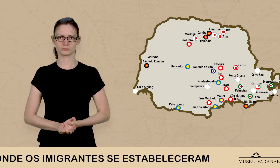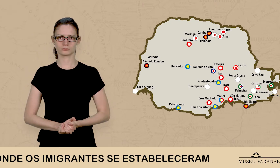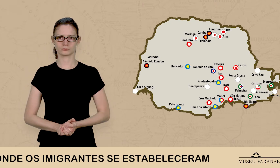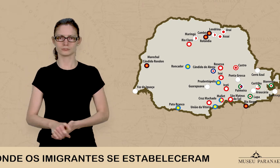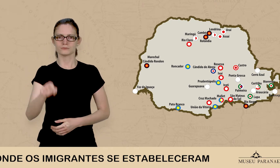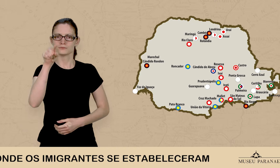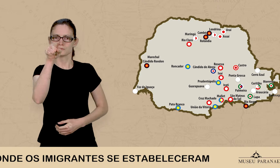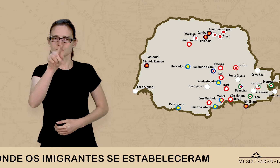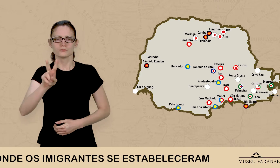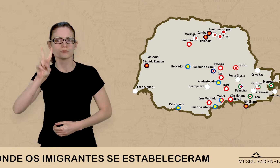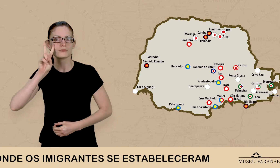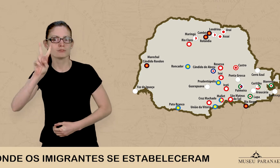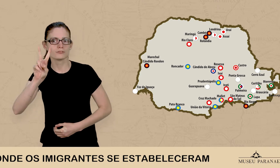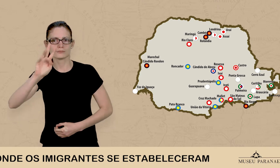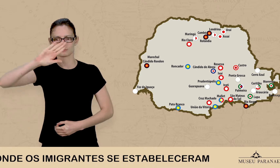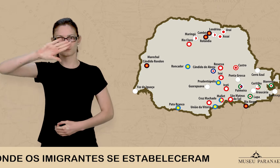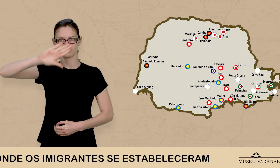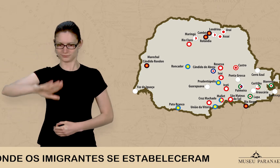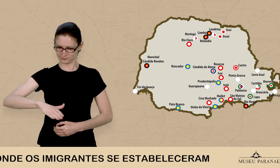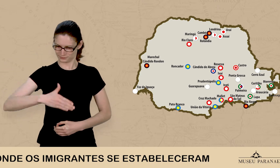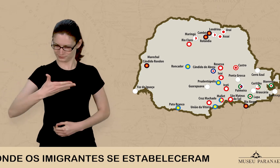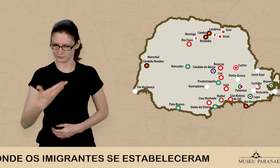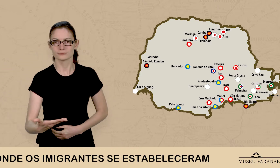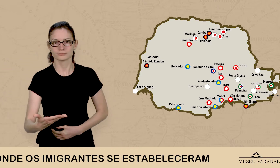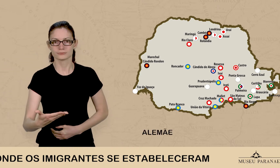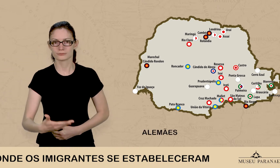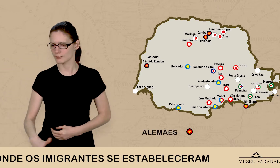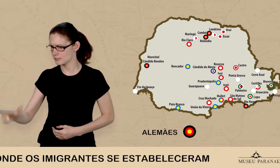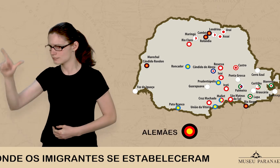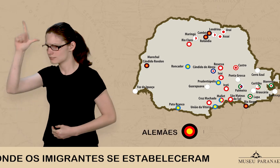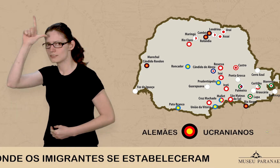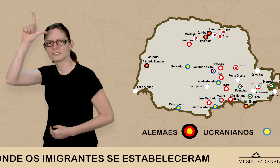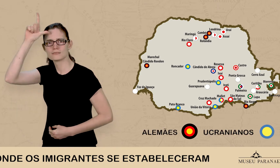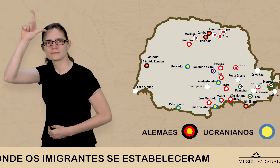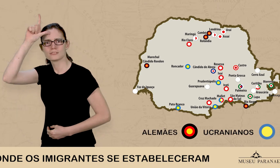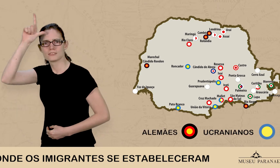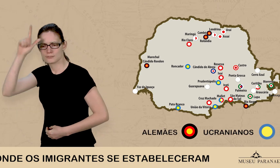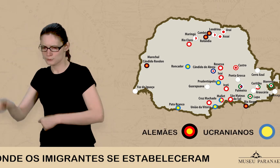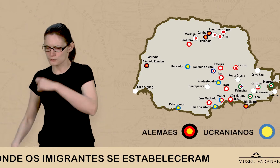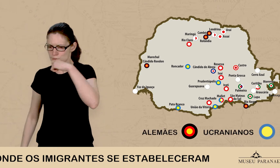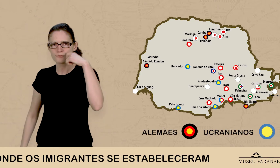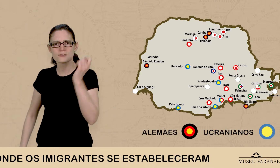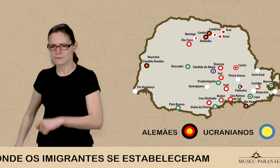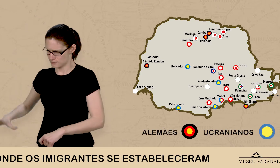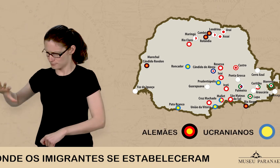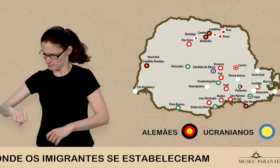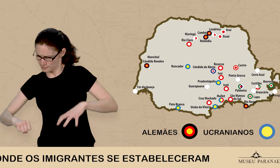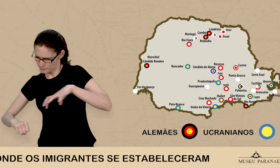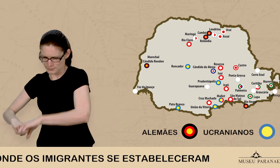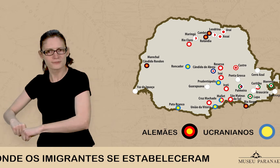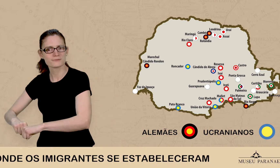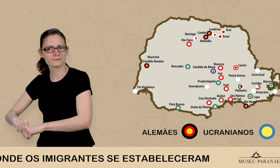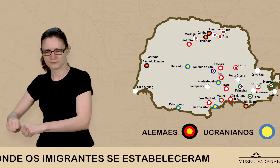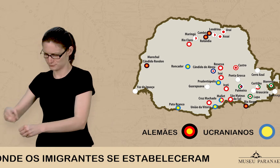Você pode ver no mapa do Paraná que os alemães e ucranianos estabeleceram suas colônias